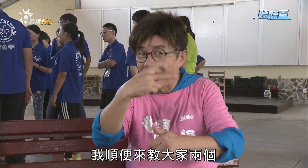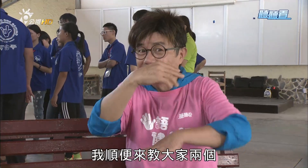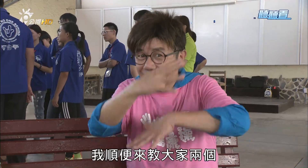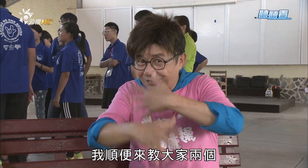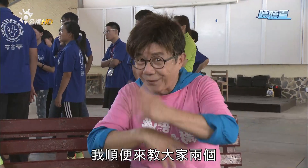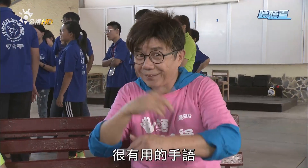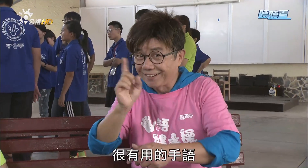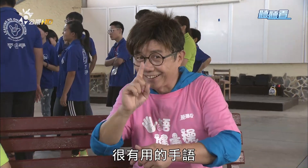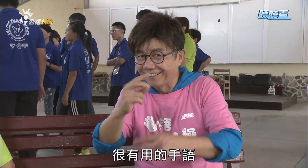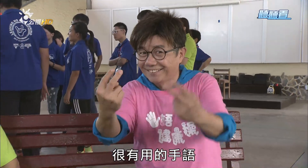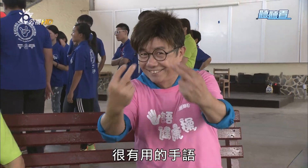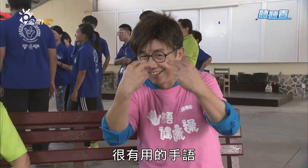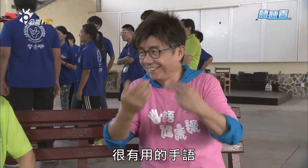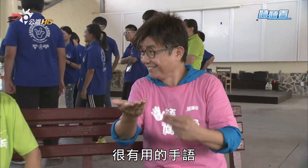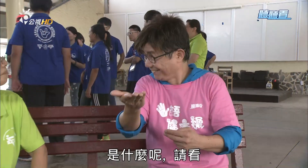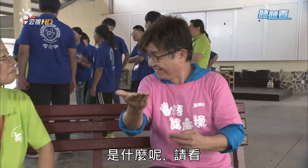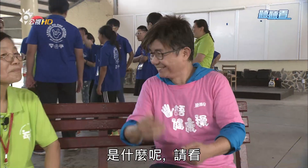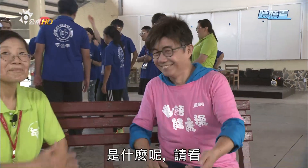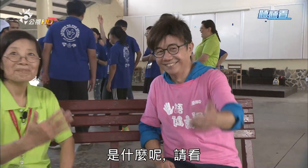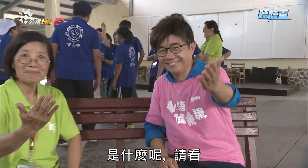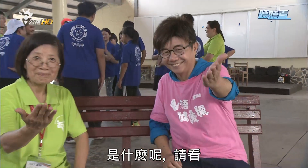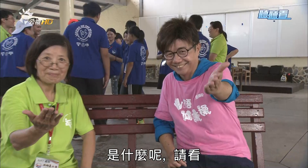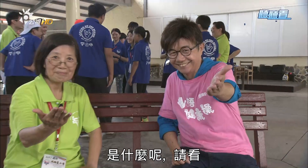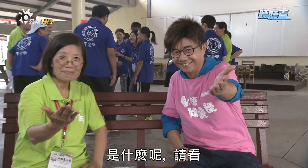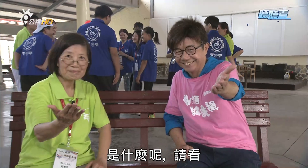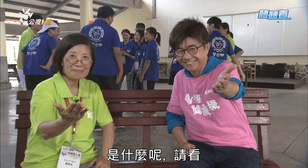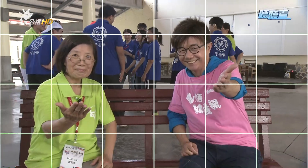大家两个很有用的手语，是什么呢？请看。